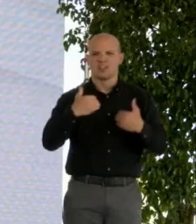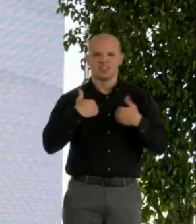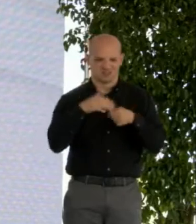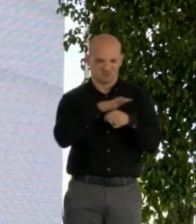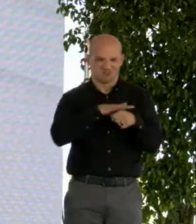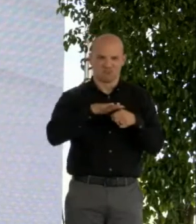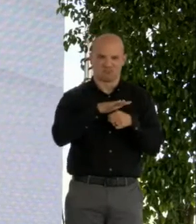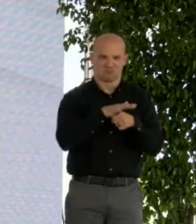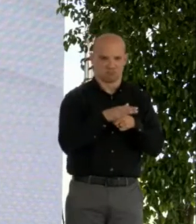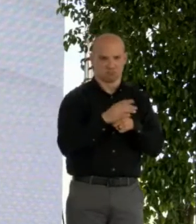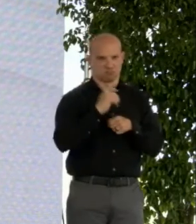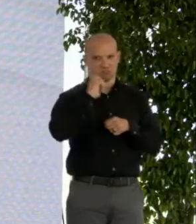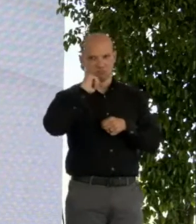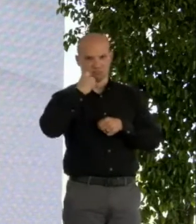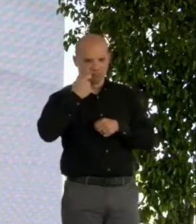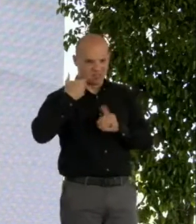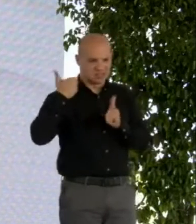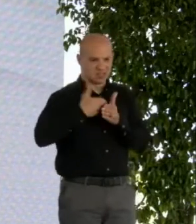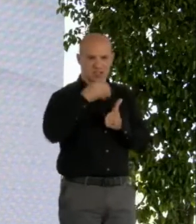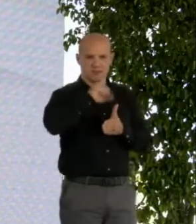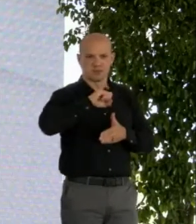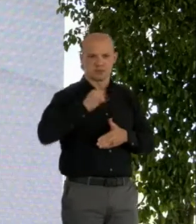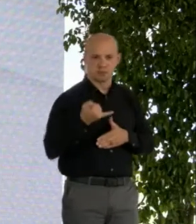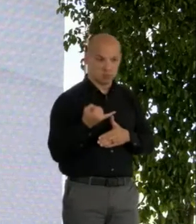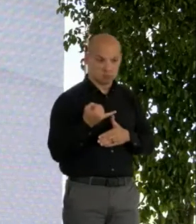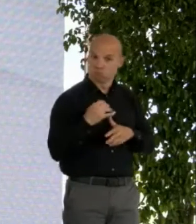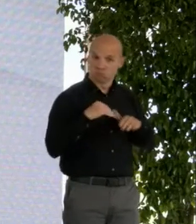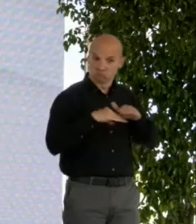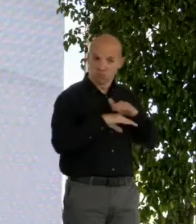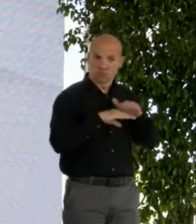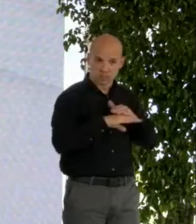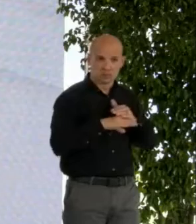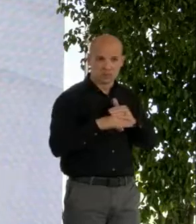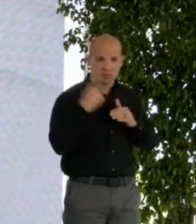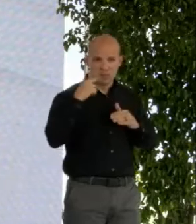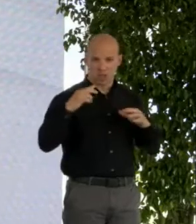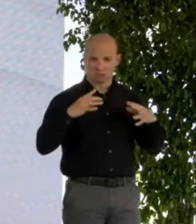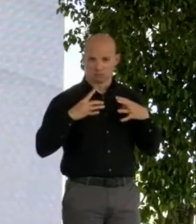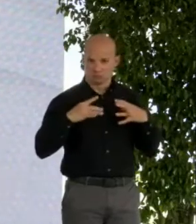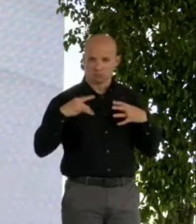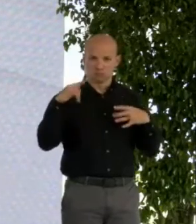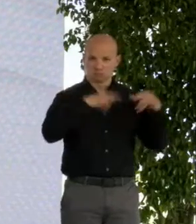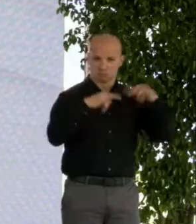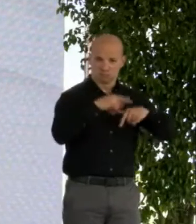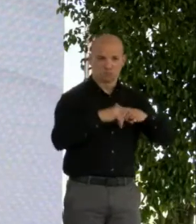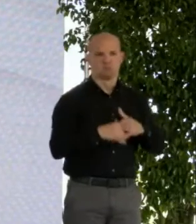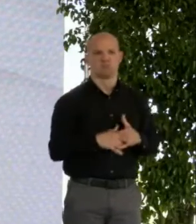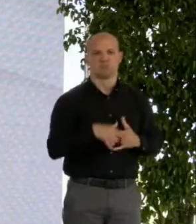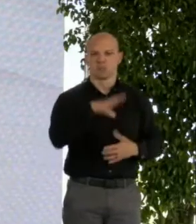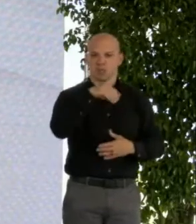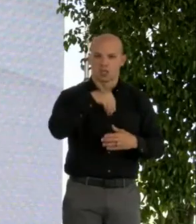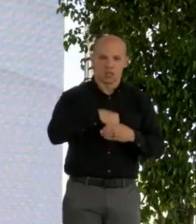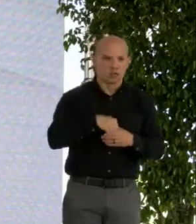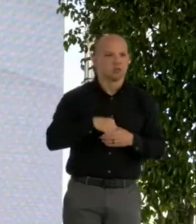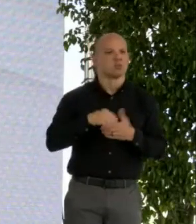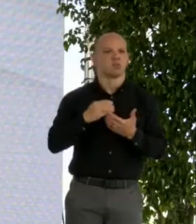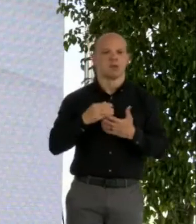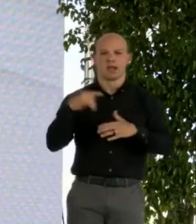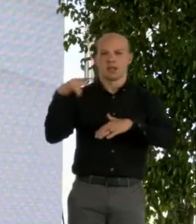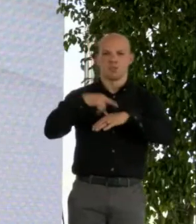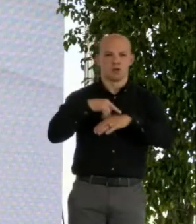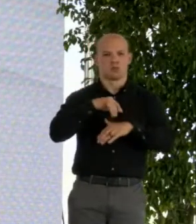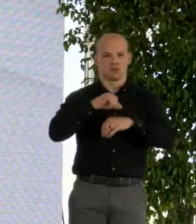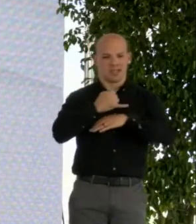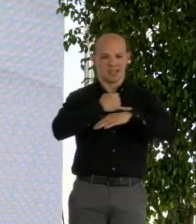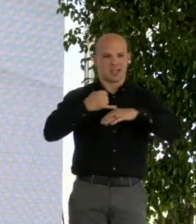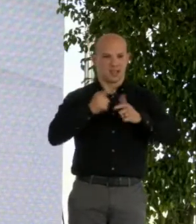localización privilegiada cerca del viejo San Juan y accesible a la zona turística, incluyendo el aeropuerto Isla Grande y el aeropuerto Luis